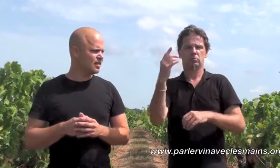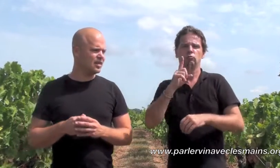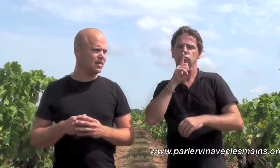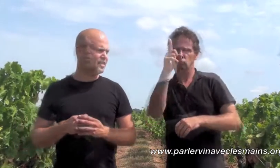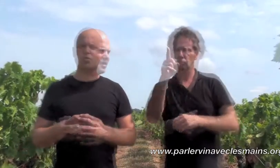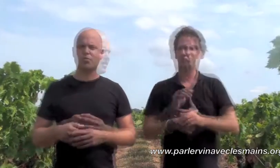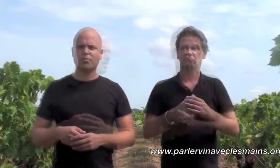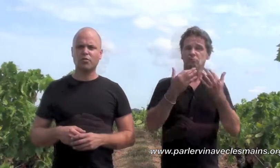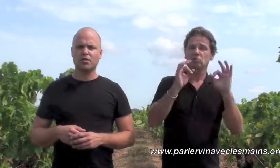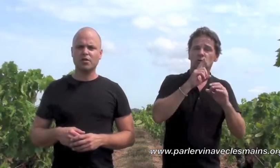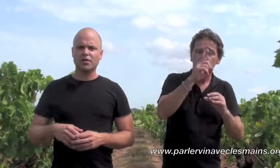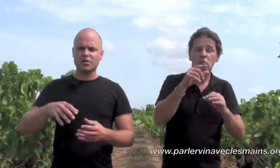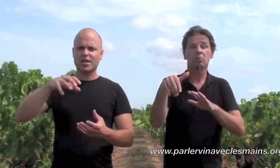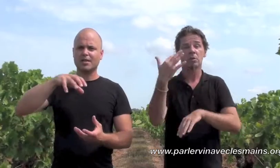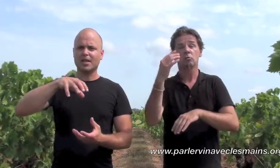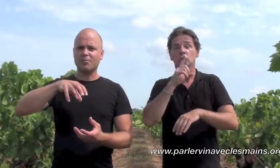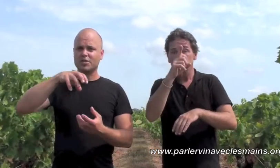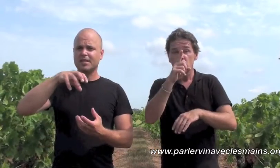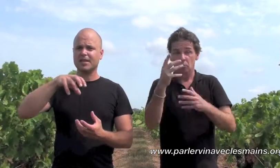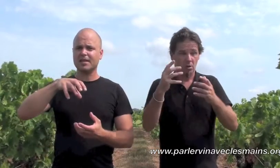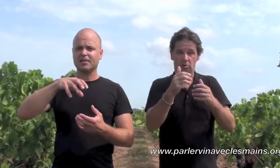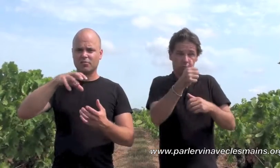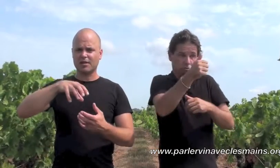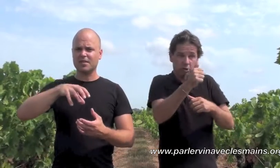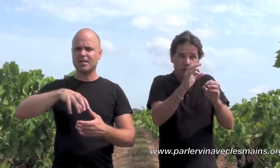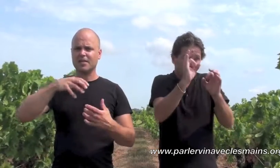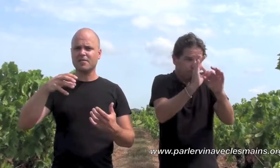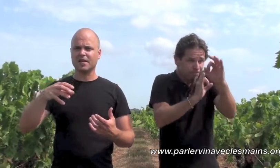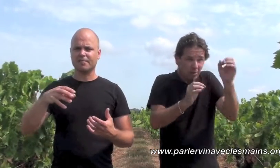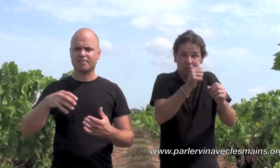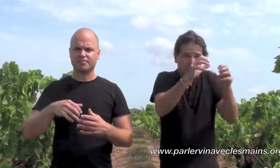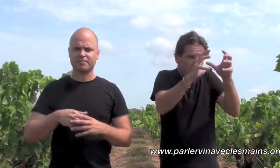15 jours pour que chaque grappe et chaque grain de la vigne est véré.